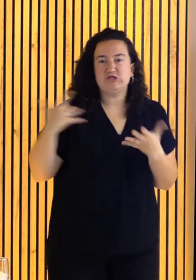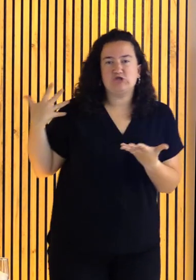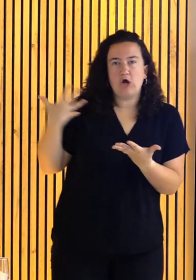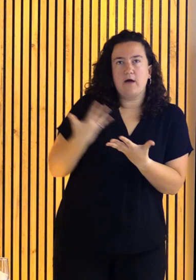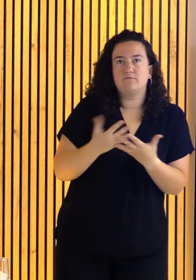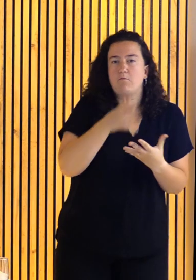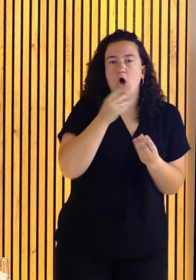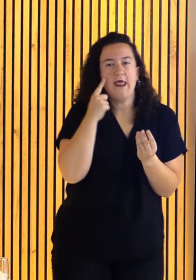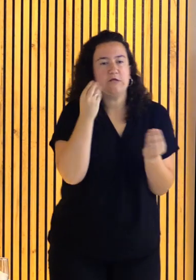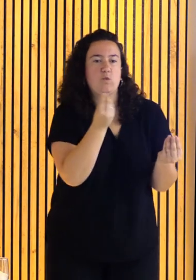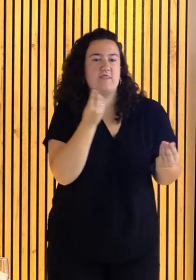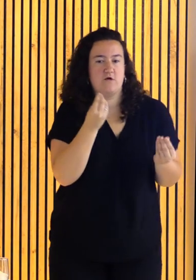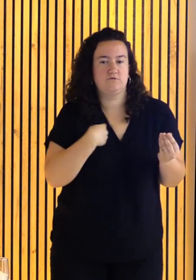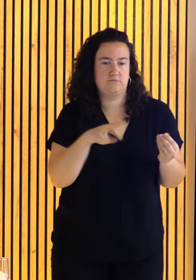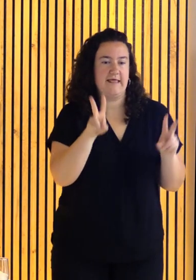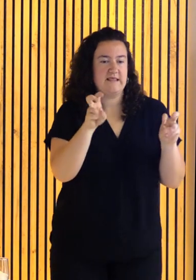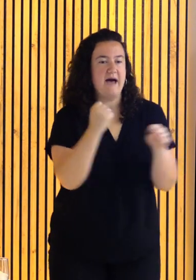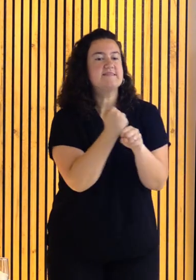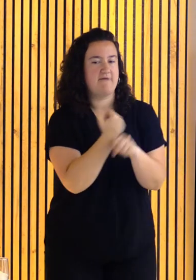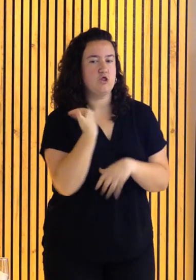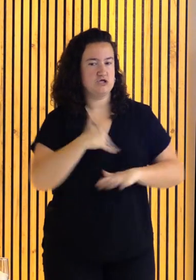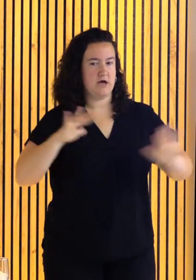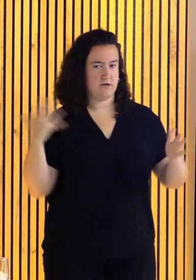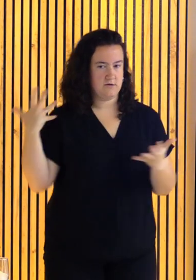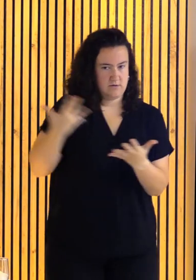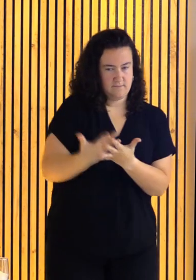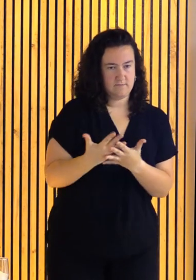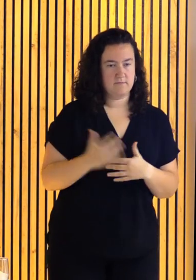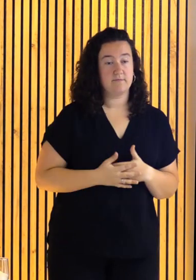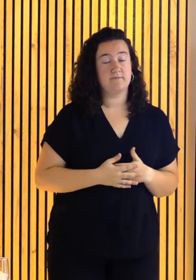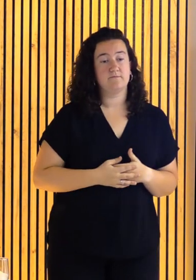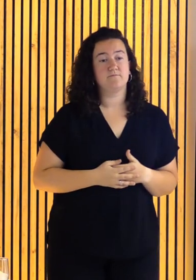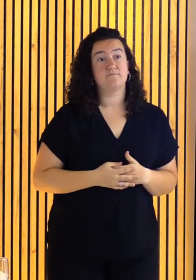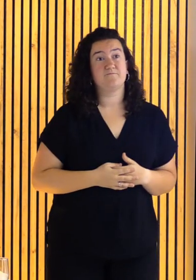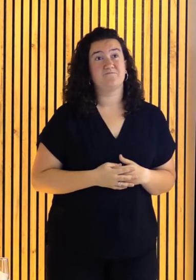intuizioz lanketa hori. Badu testigantza zarragoak, baina